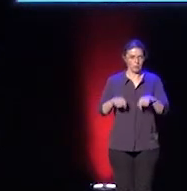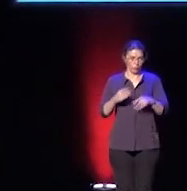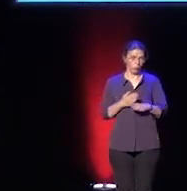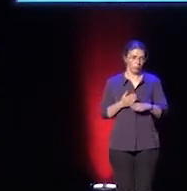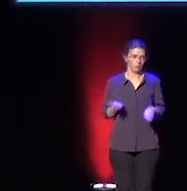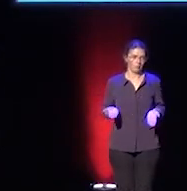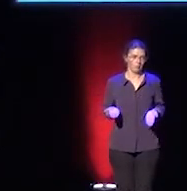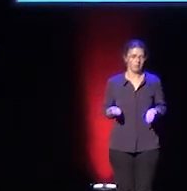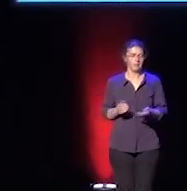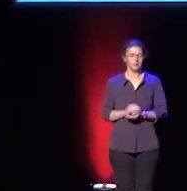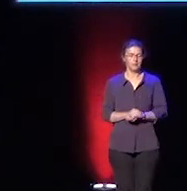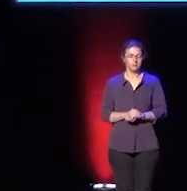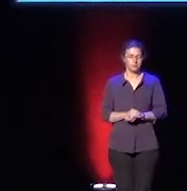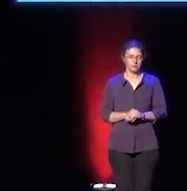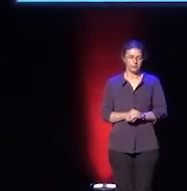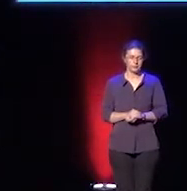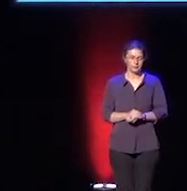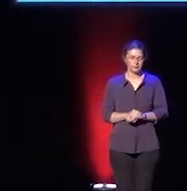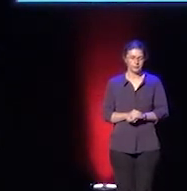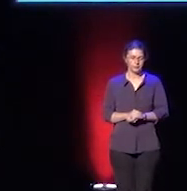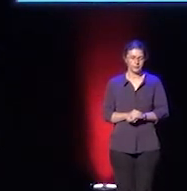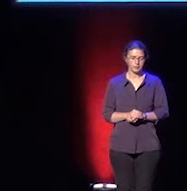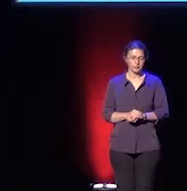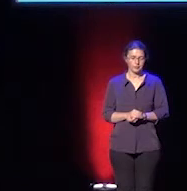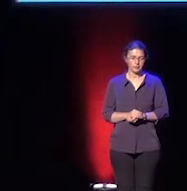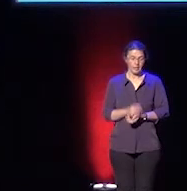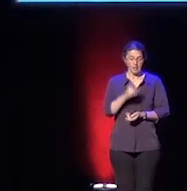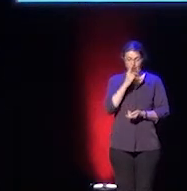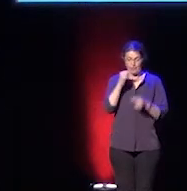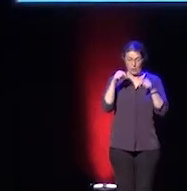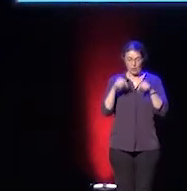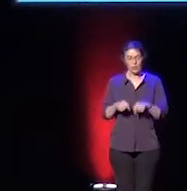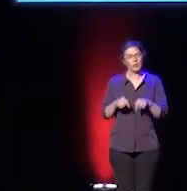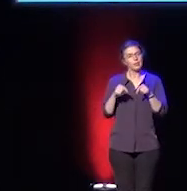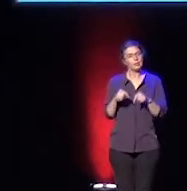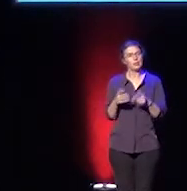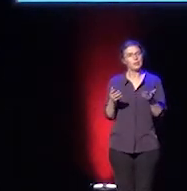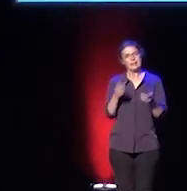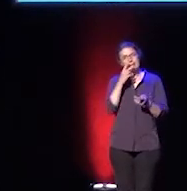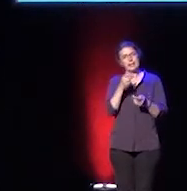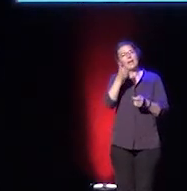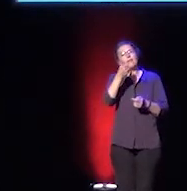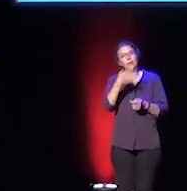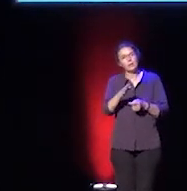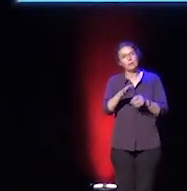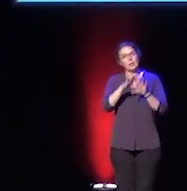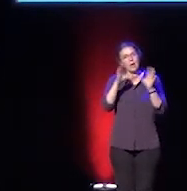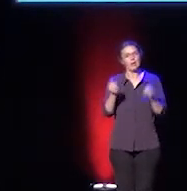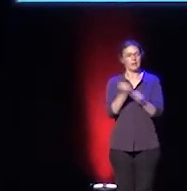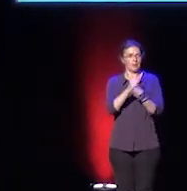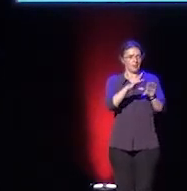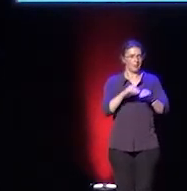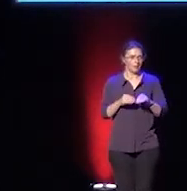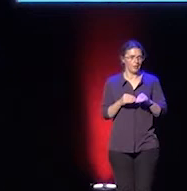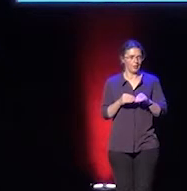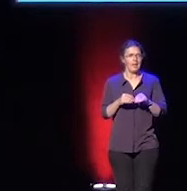wir heute schon feststellen können. Wenn wir heute davon ausgehen, dass ein Viertel aller Arbeitnehmerinnen und